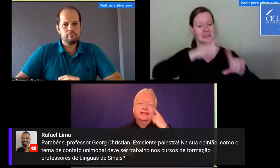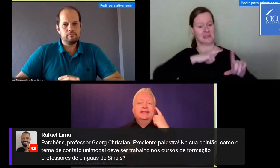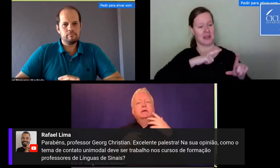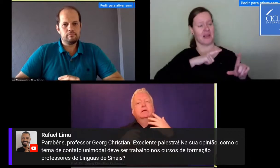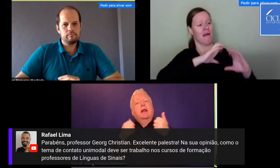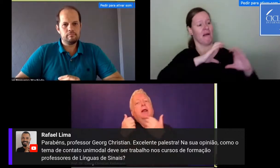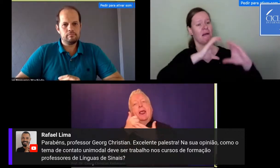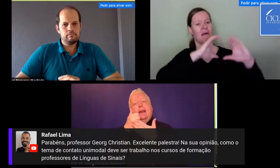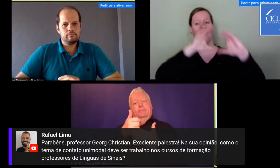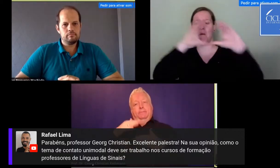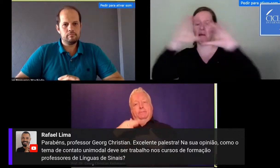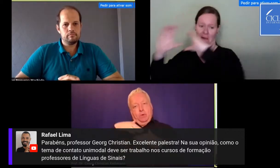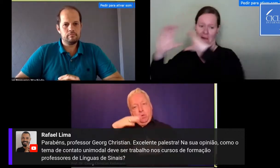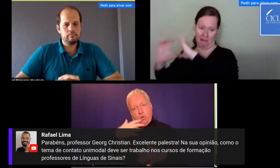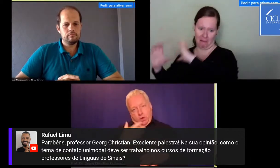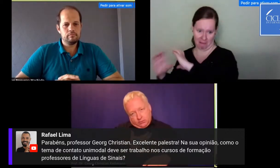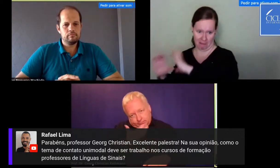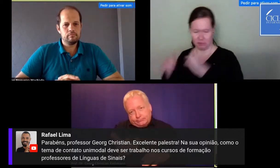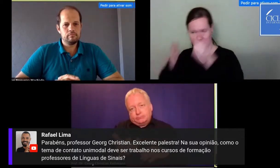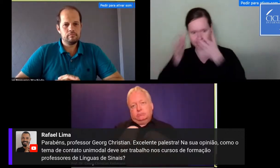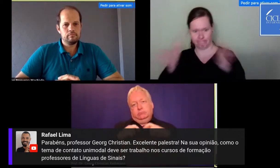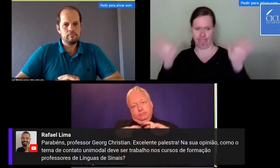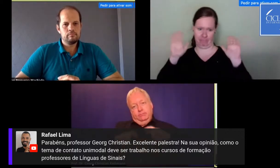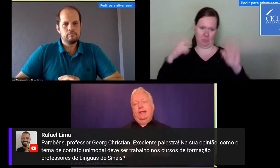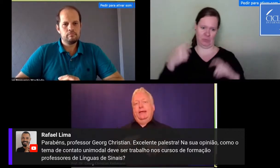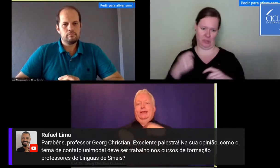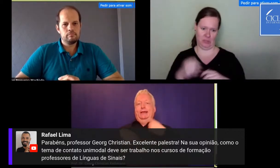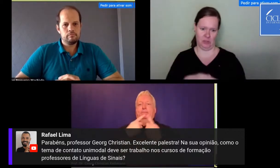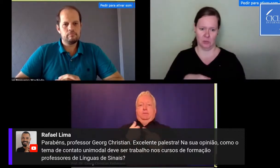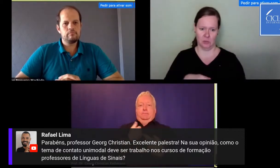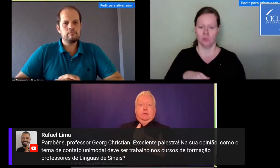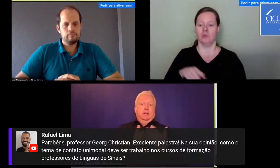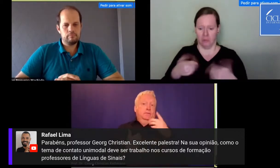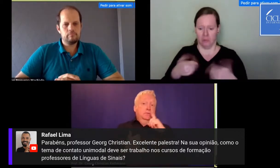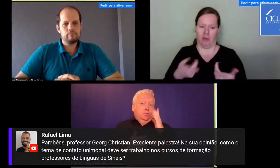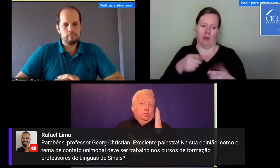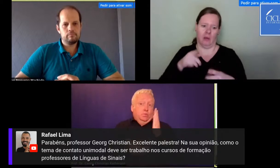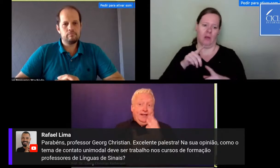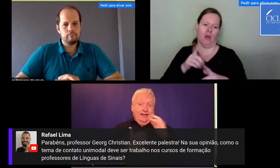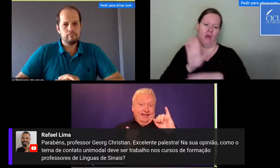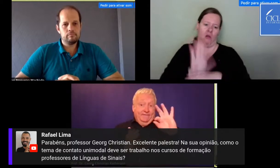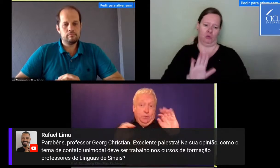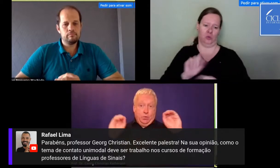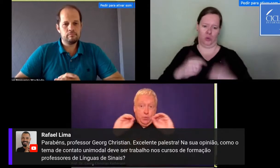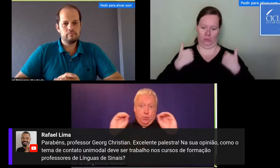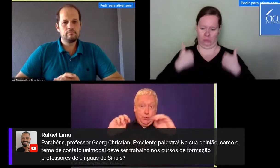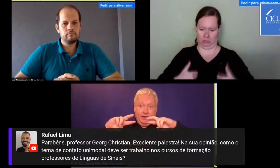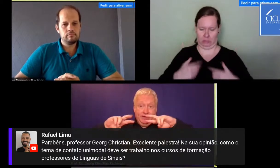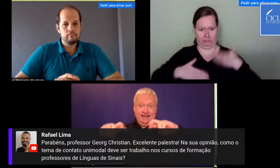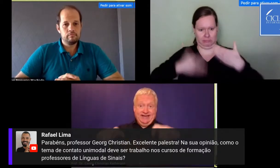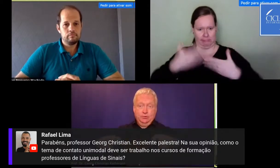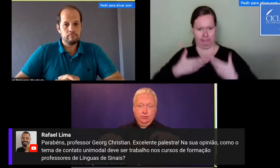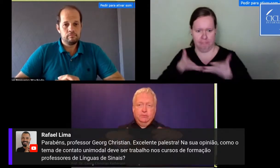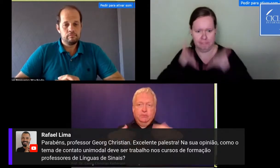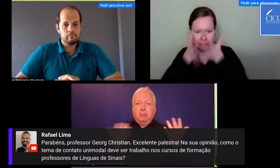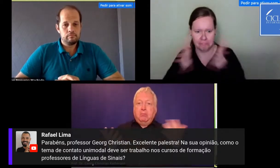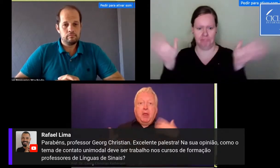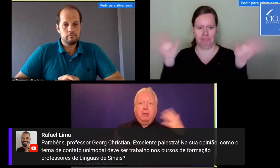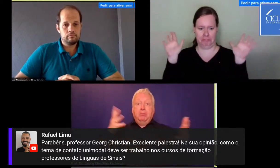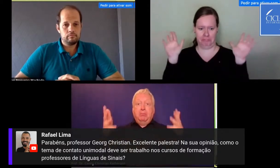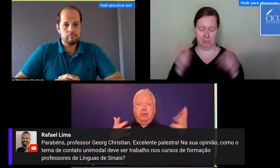pode ampliar esse olhar para os inúmeros contextos possíveis de manifestação